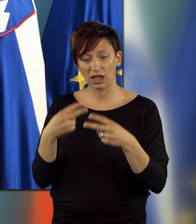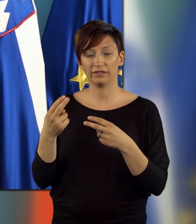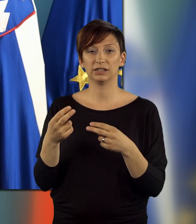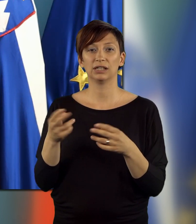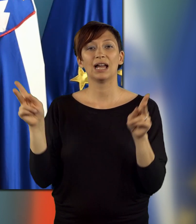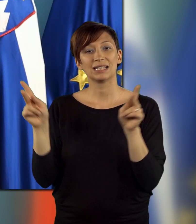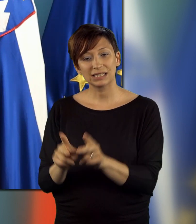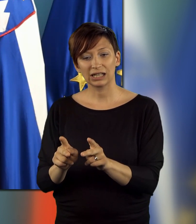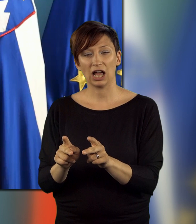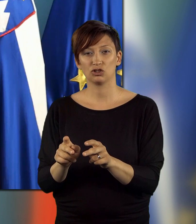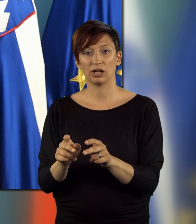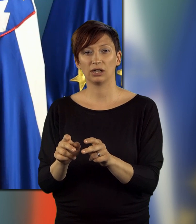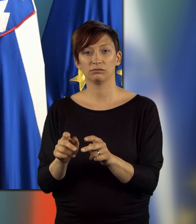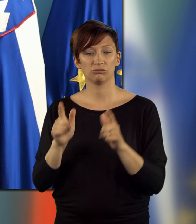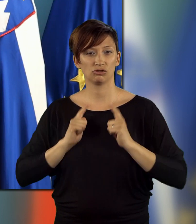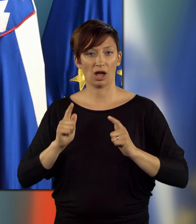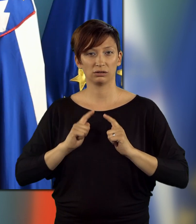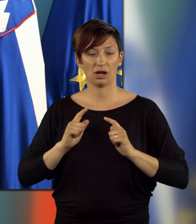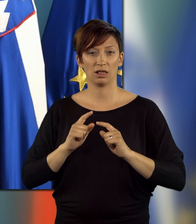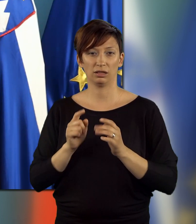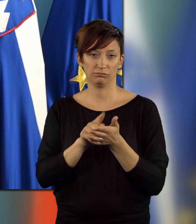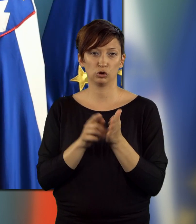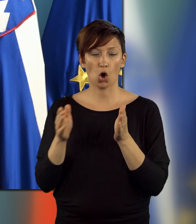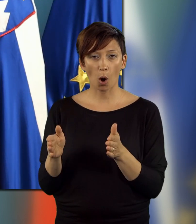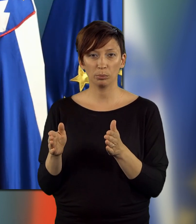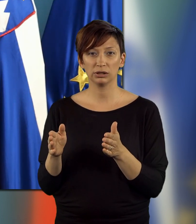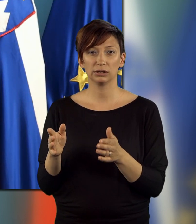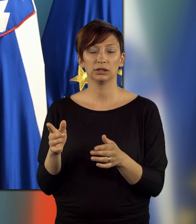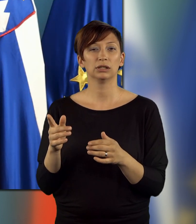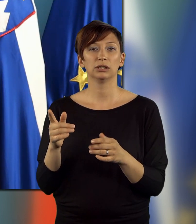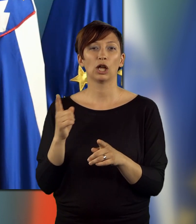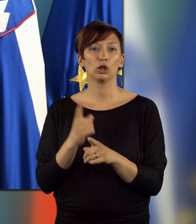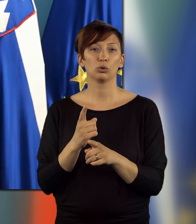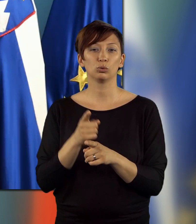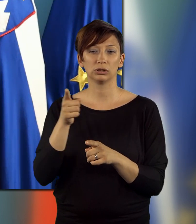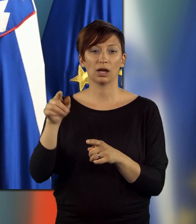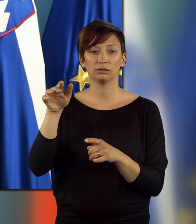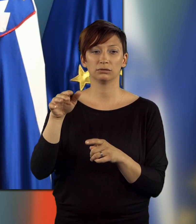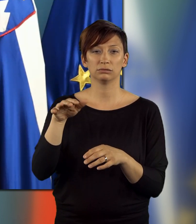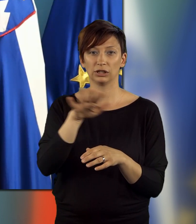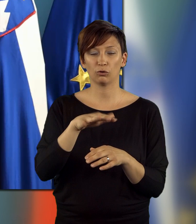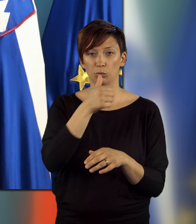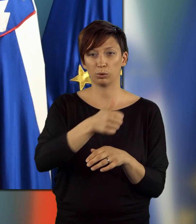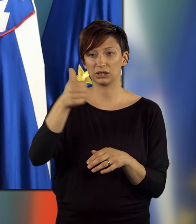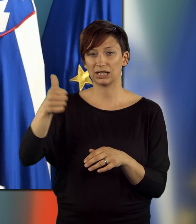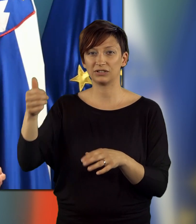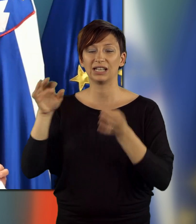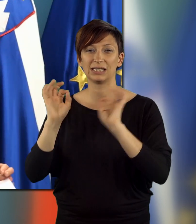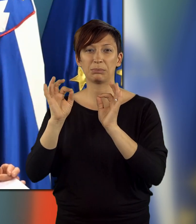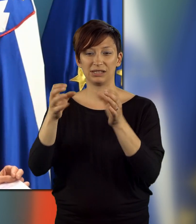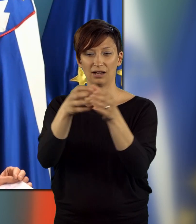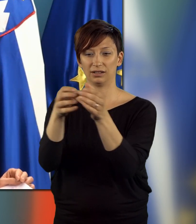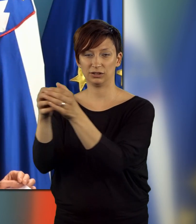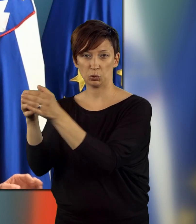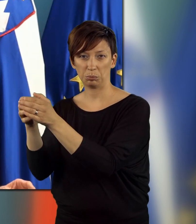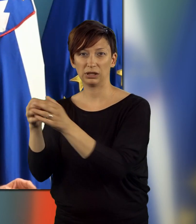obravnavo, skrajševanje čakalnih dob in tako na nivoju posamezne specialnosti,